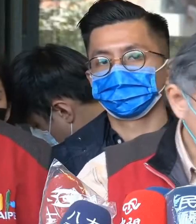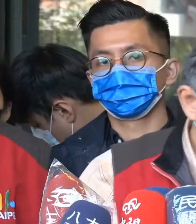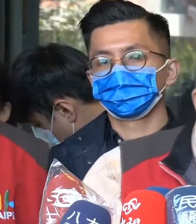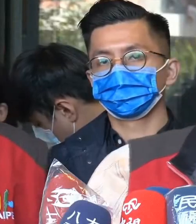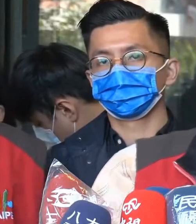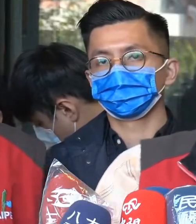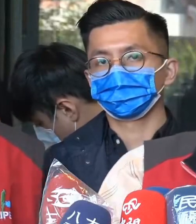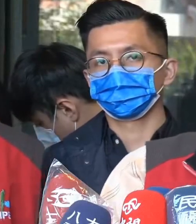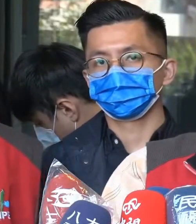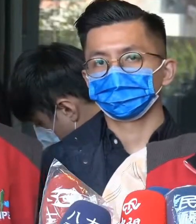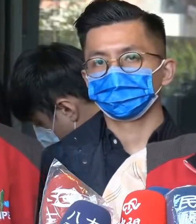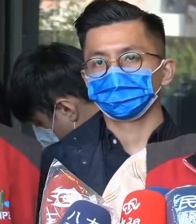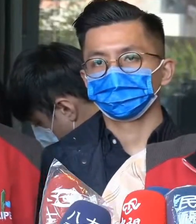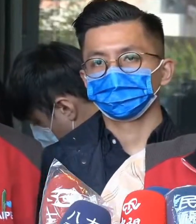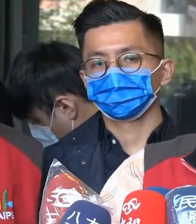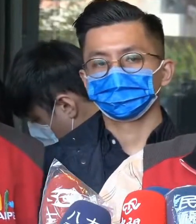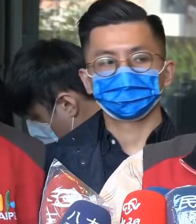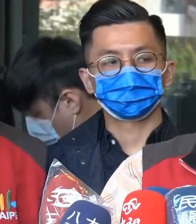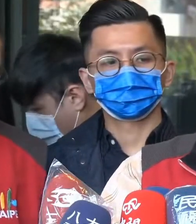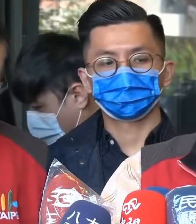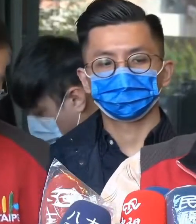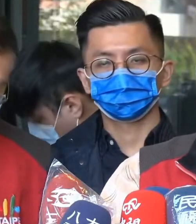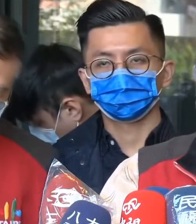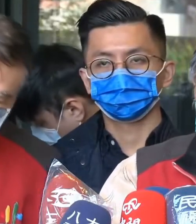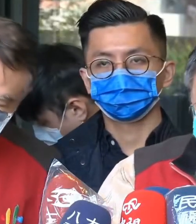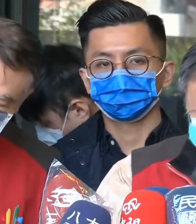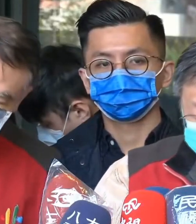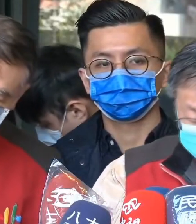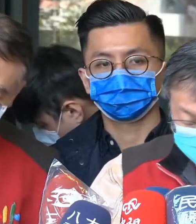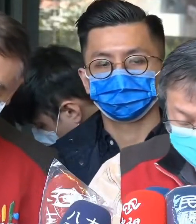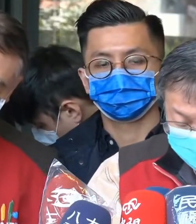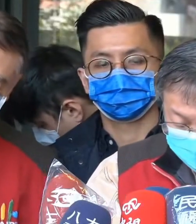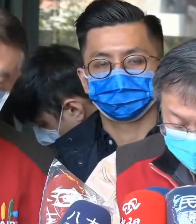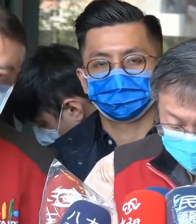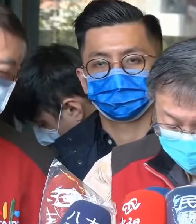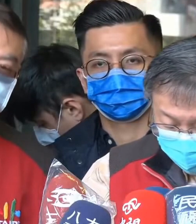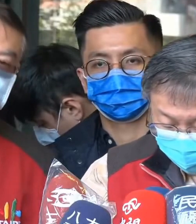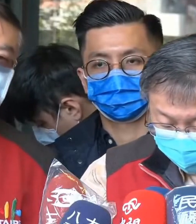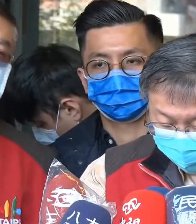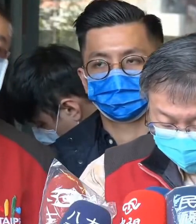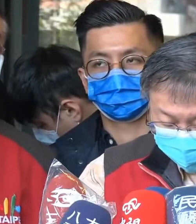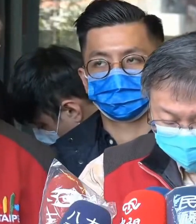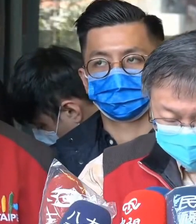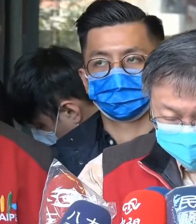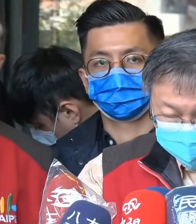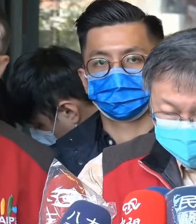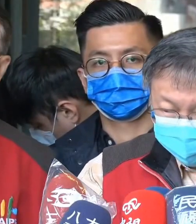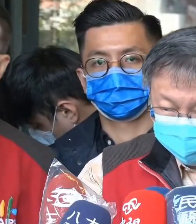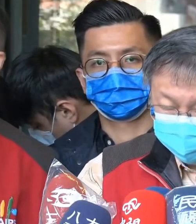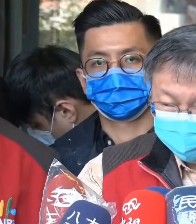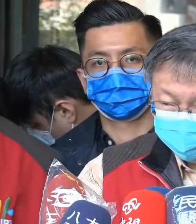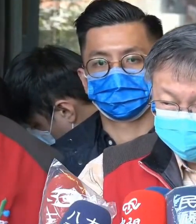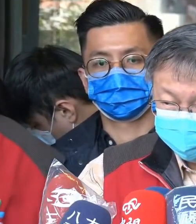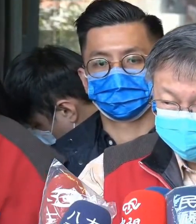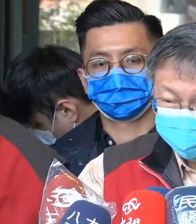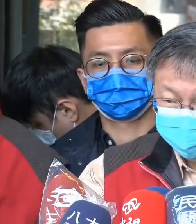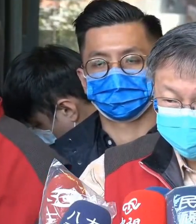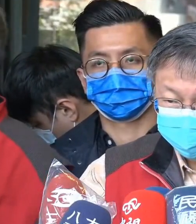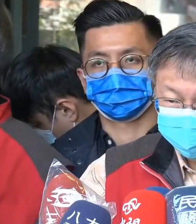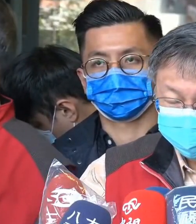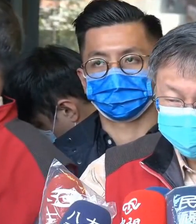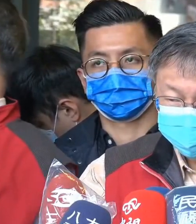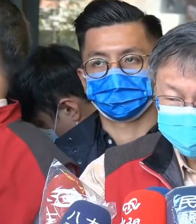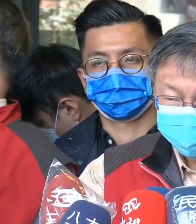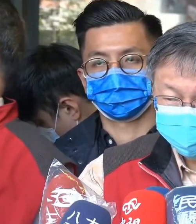董事长，请问一下，因为昨天有批评核心的事情，那他们营运长就在网联络上，因为黄光有四点的回